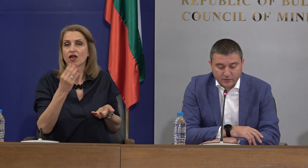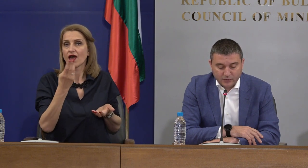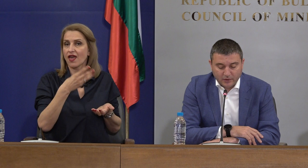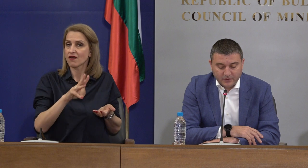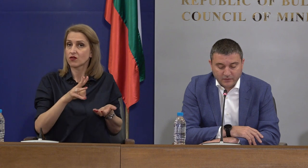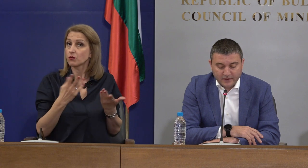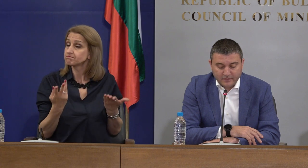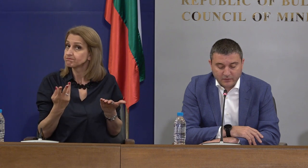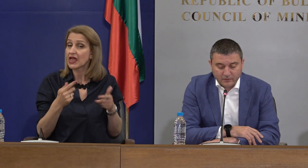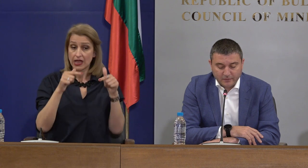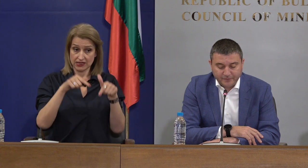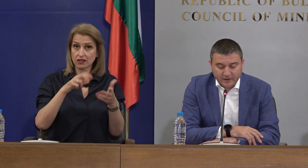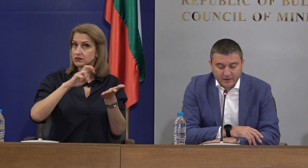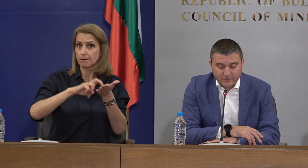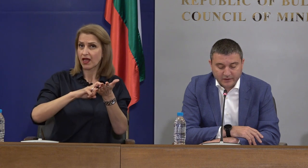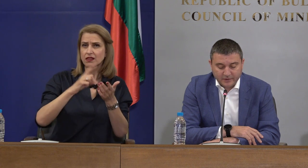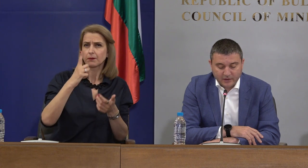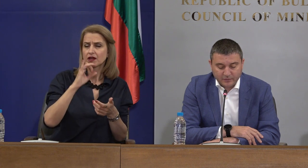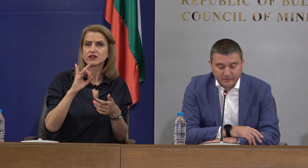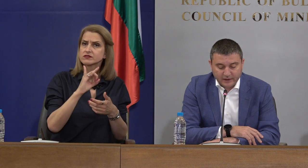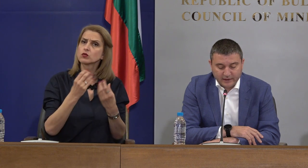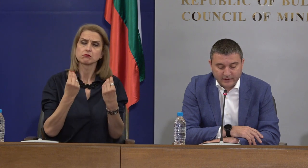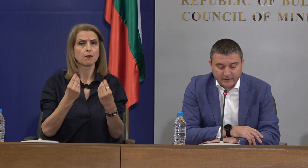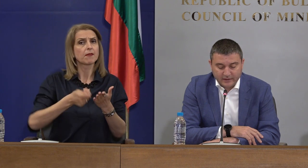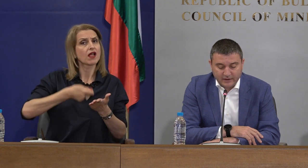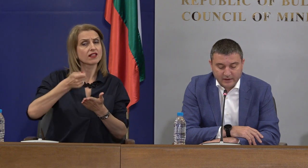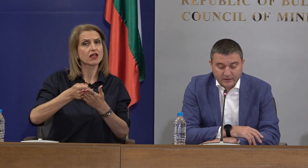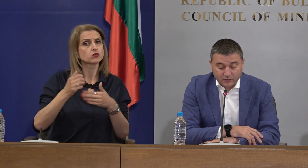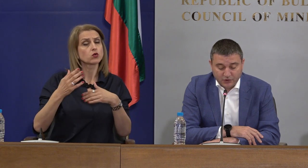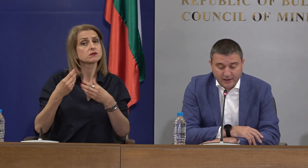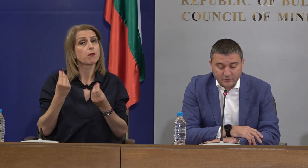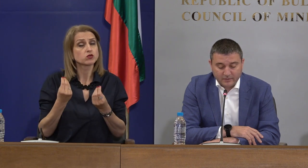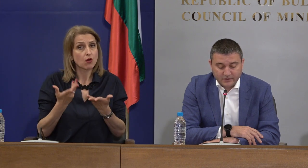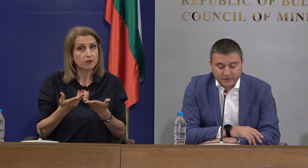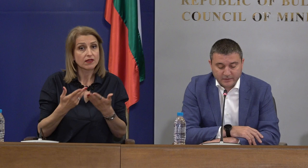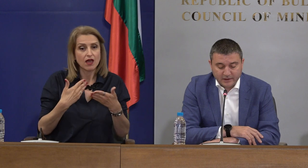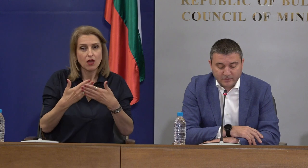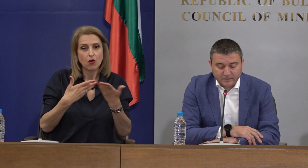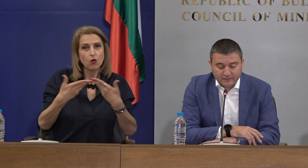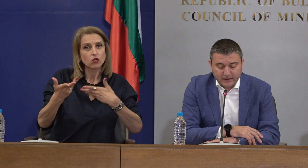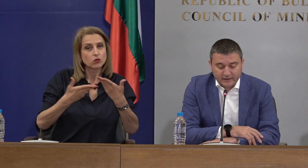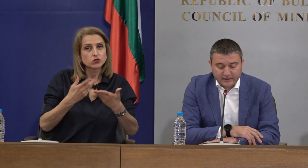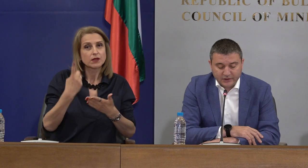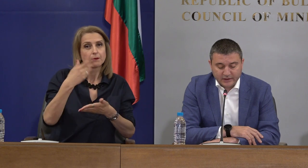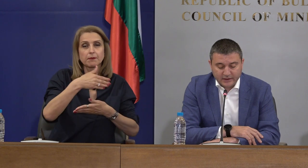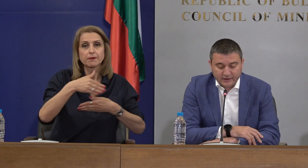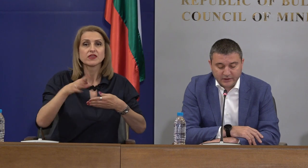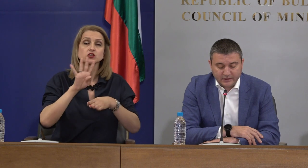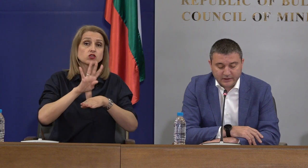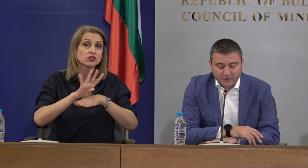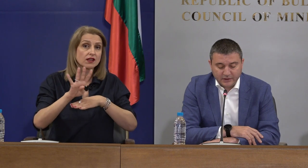е платежоспособна. Съответствието на базовия капитал от първи ред, съотношението на базовия капитал от първи ред е